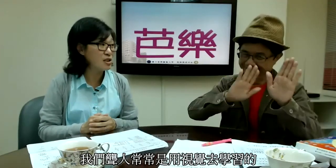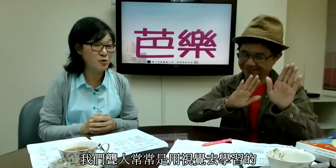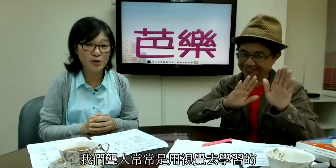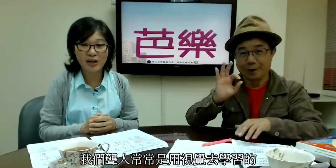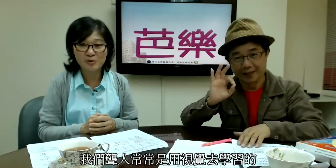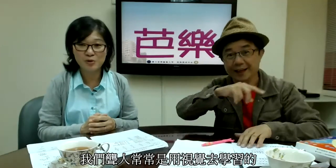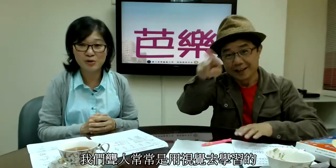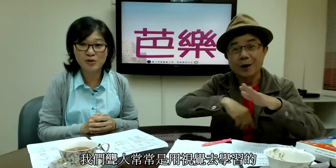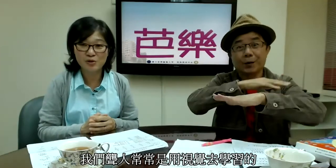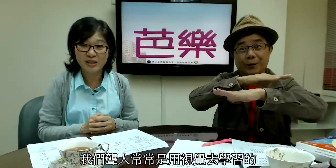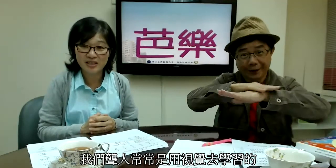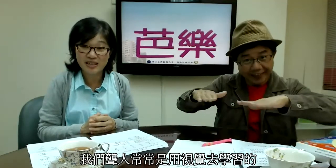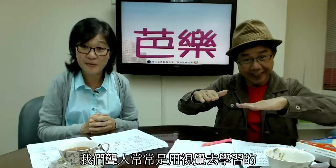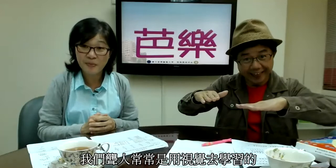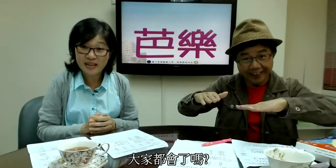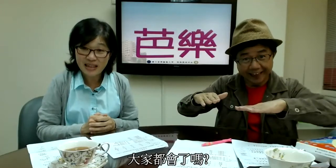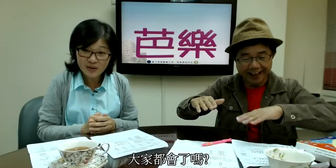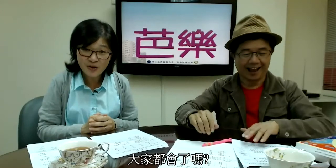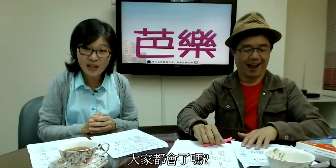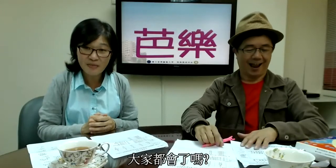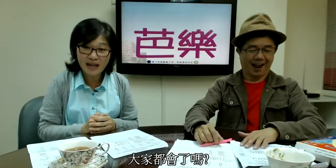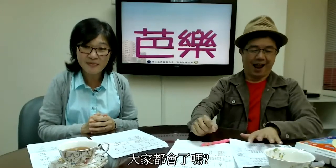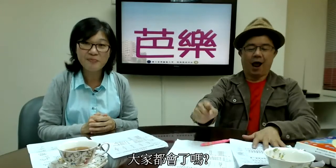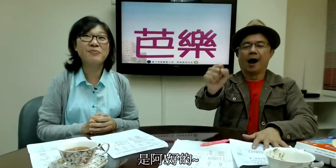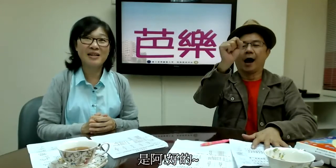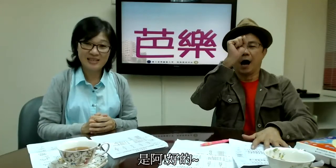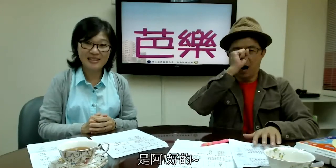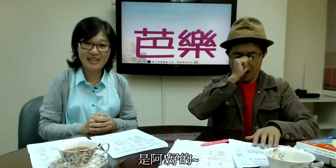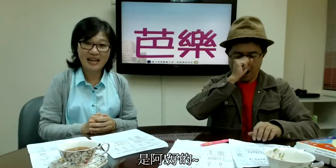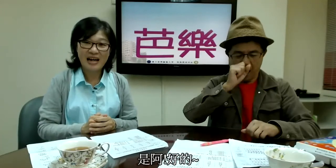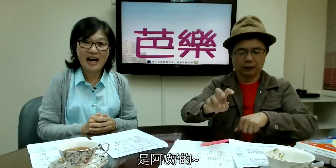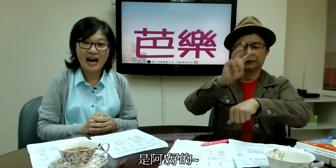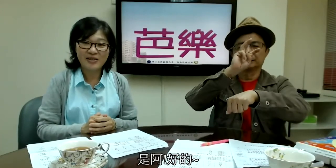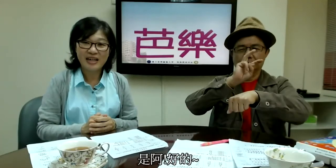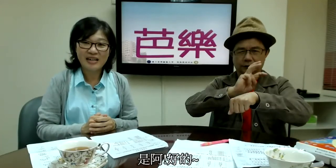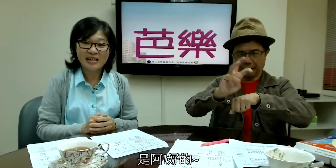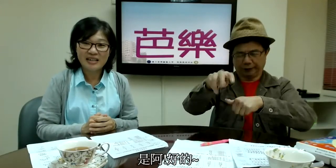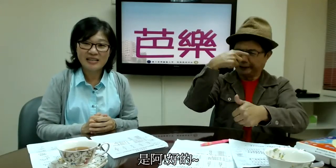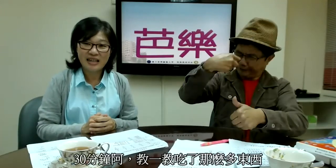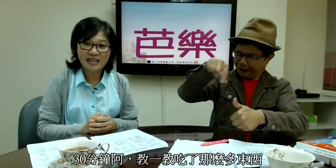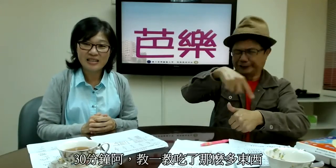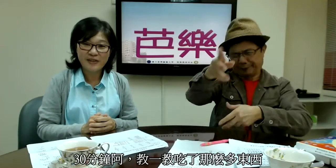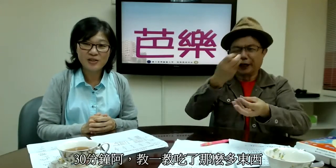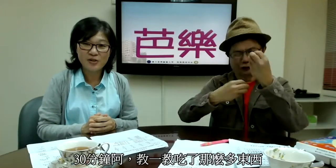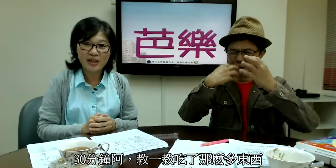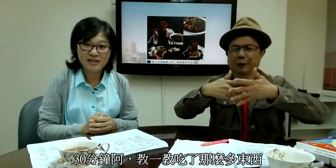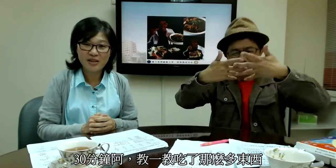觉去学习的。大家都会了吗？是啊，好的。30分钟啊，教一